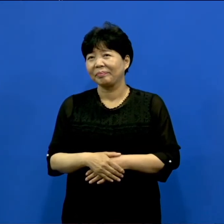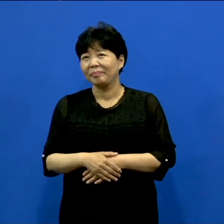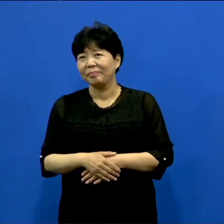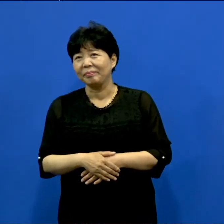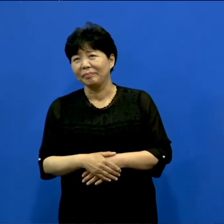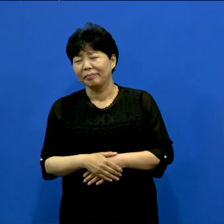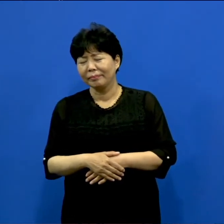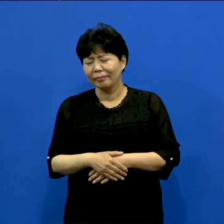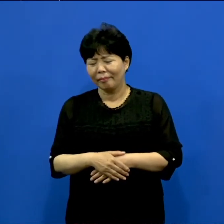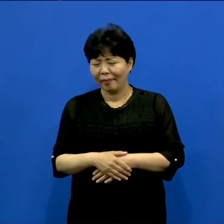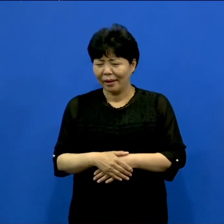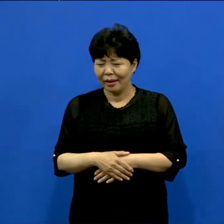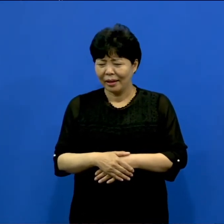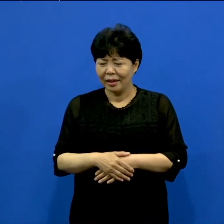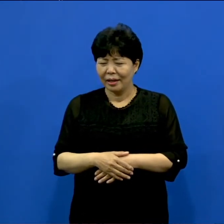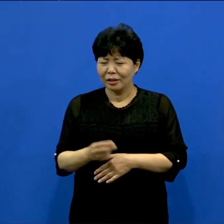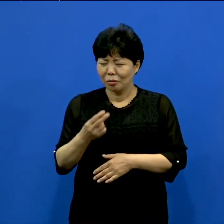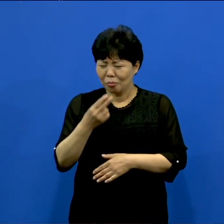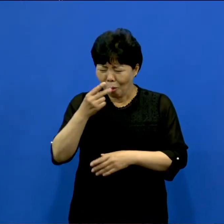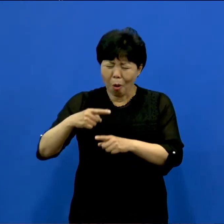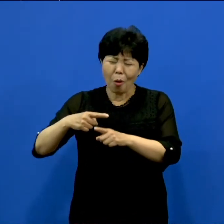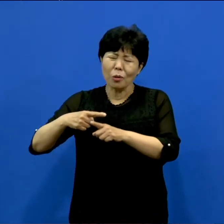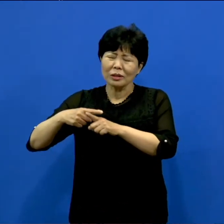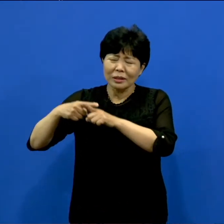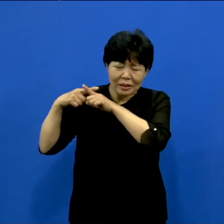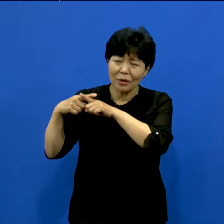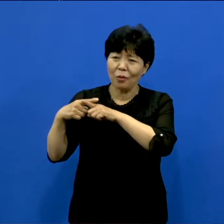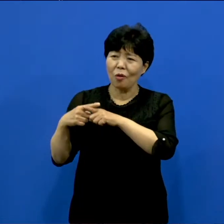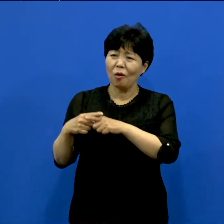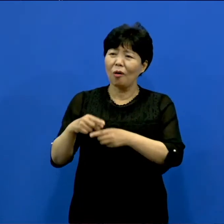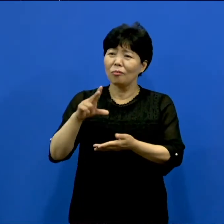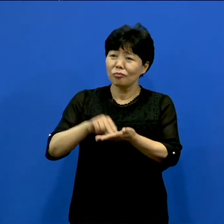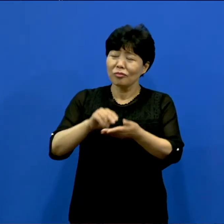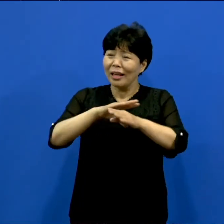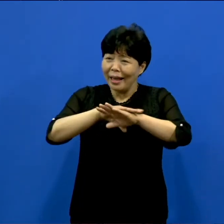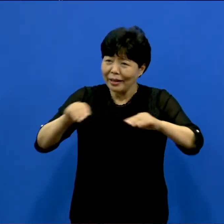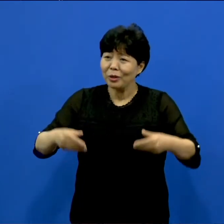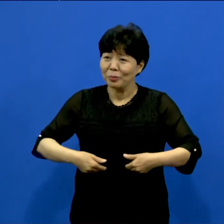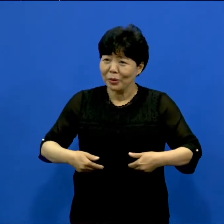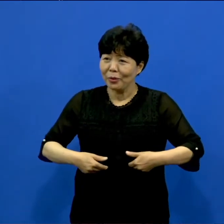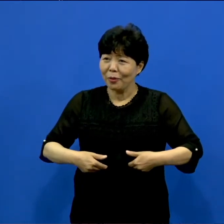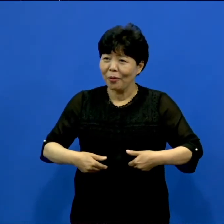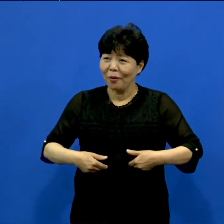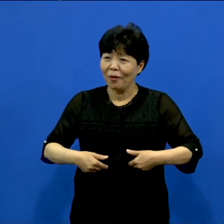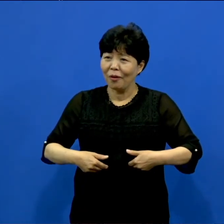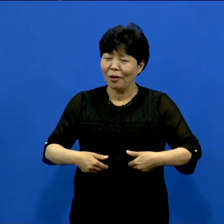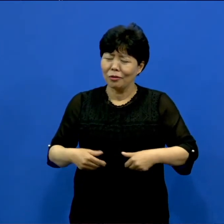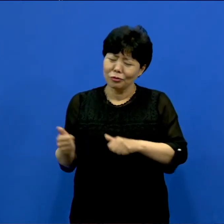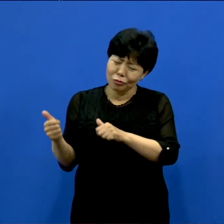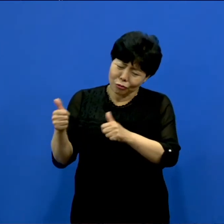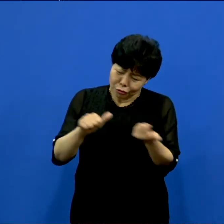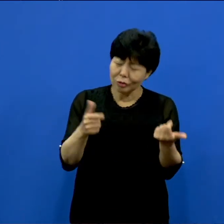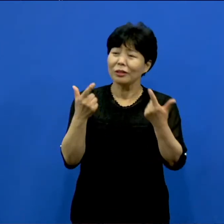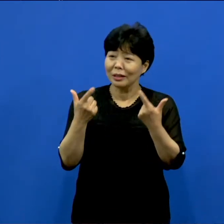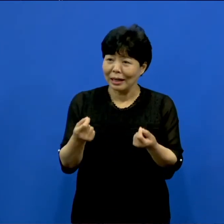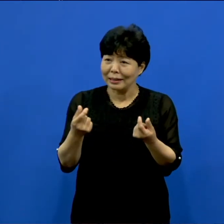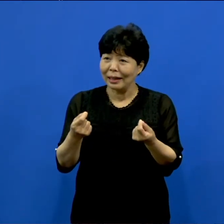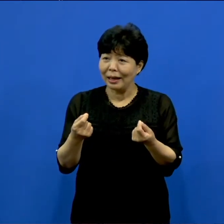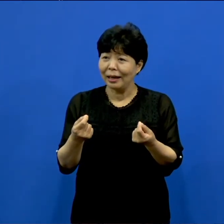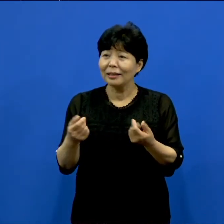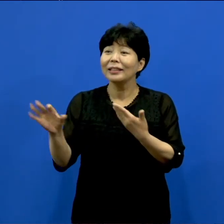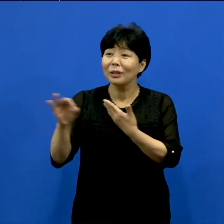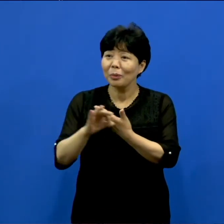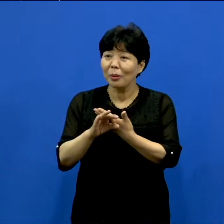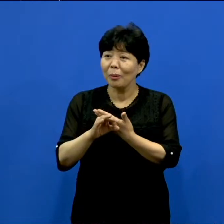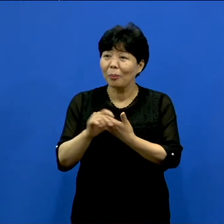승부를 걸어야 될 때, 막 벼랑 끝에 매달려 있는데 죽는데, 그러면 이제 굶으면서라도 기도해야